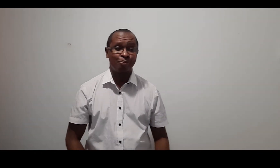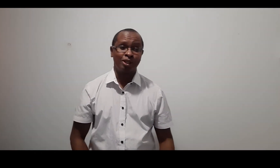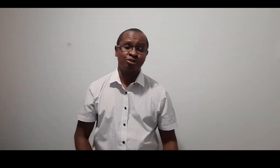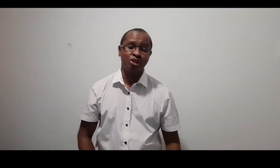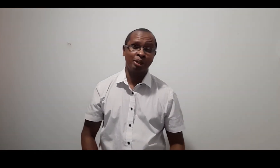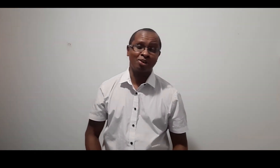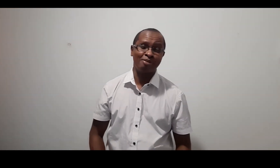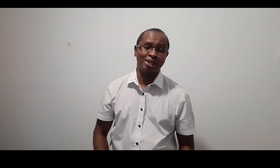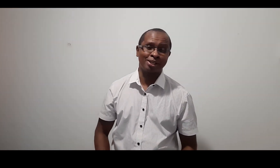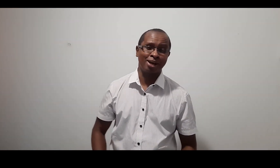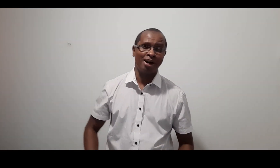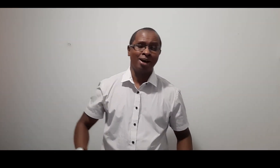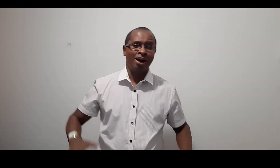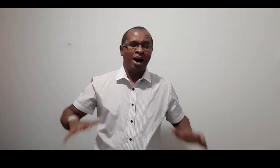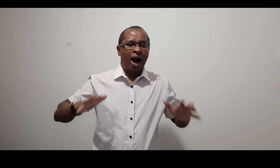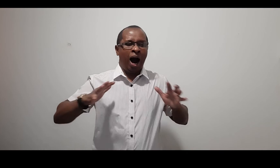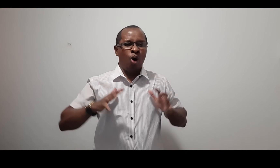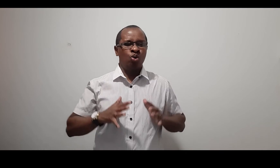sarobidy ny fonomeny riavana satria ao no